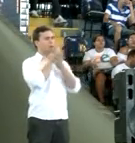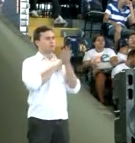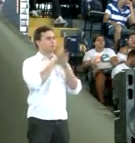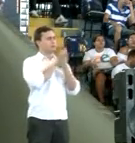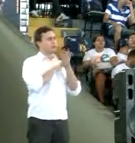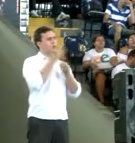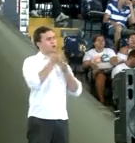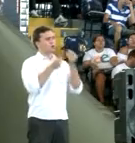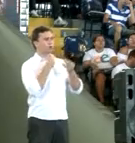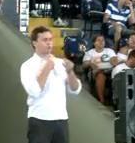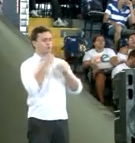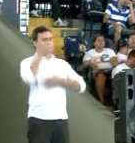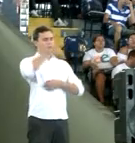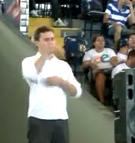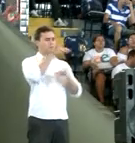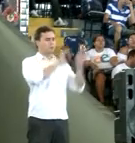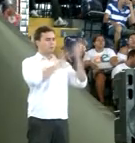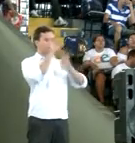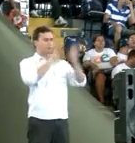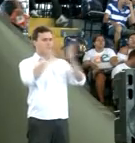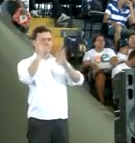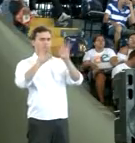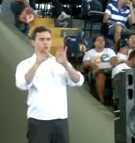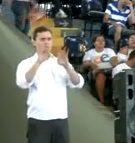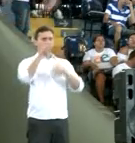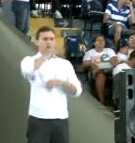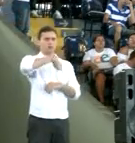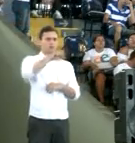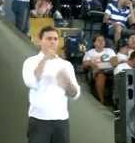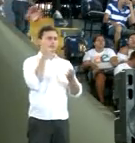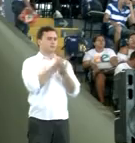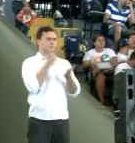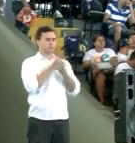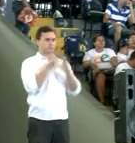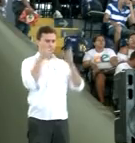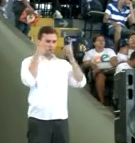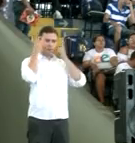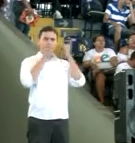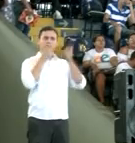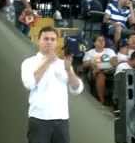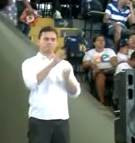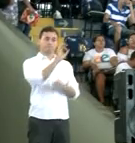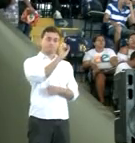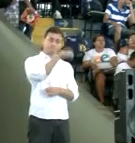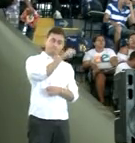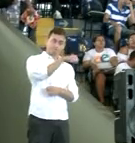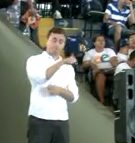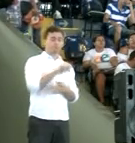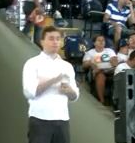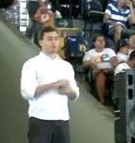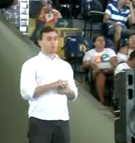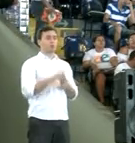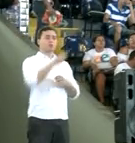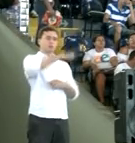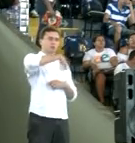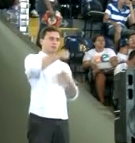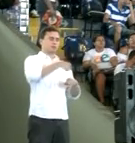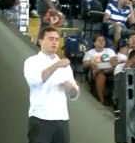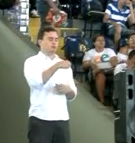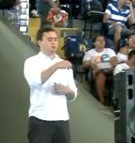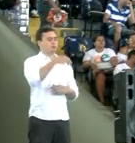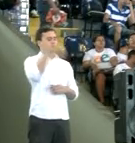a estrutura matemática travada, engessada, difícil? O que você vai fazer? Puxar a matemática para próximo de